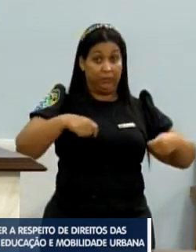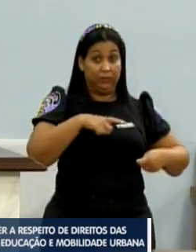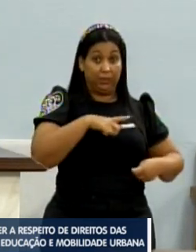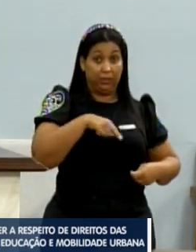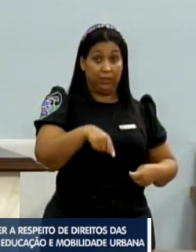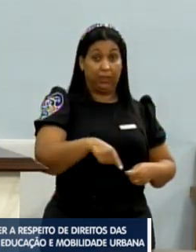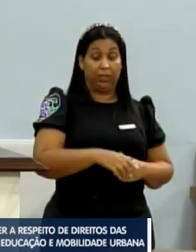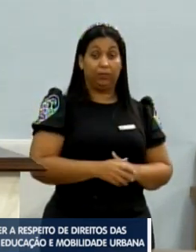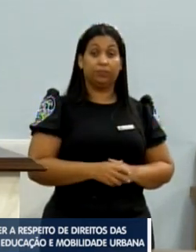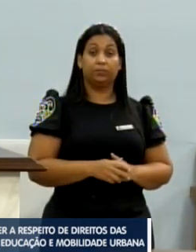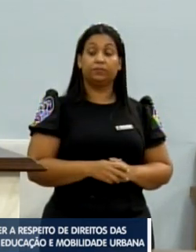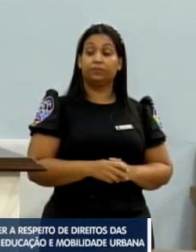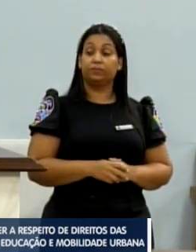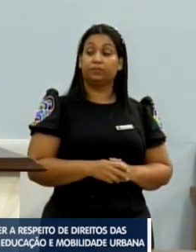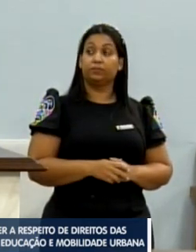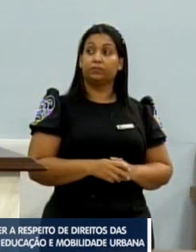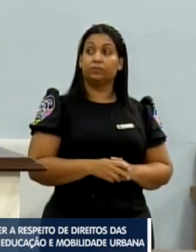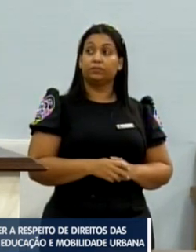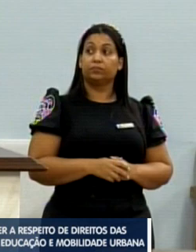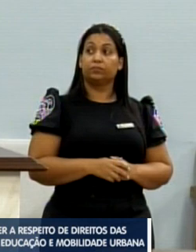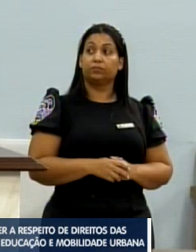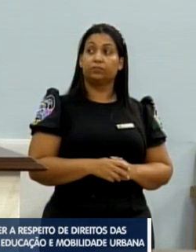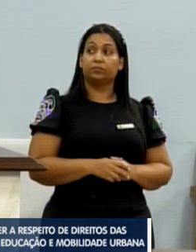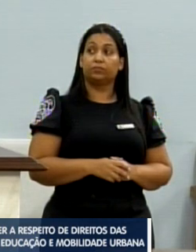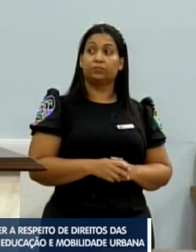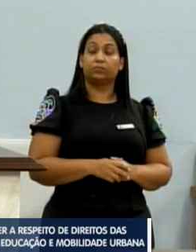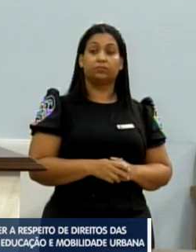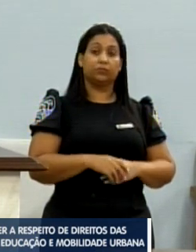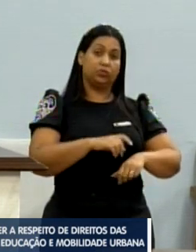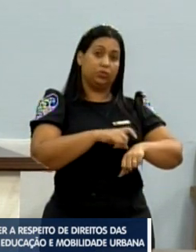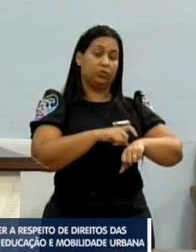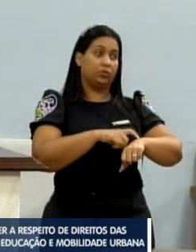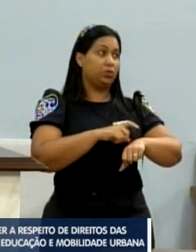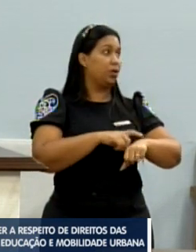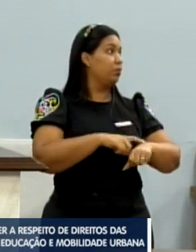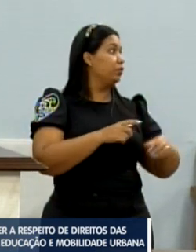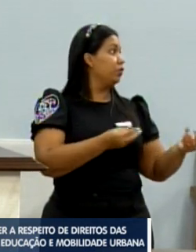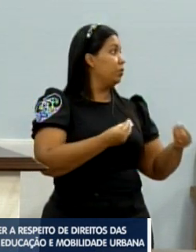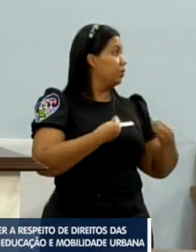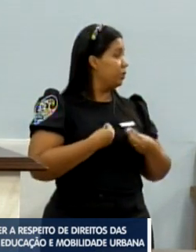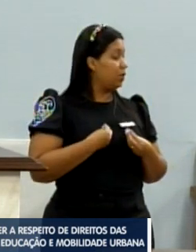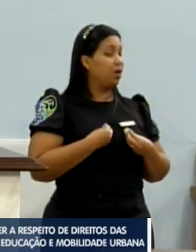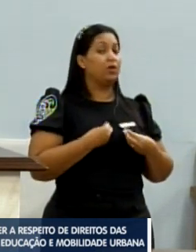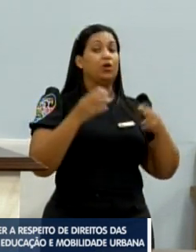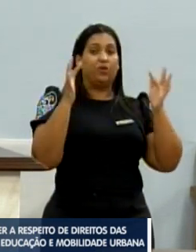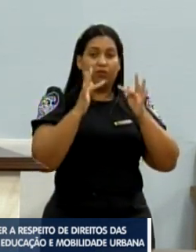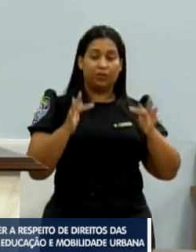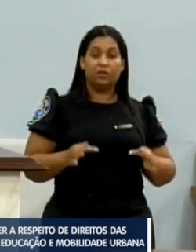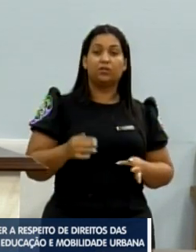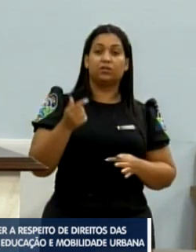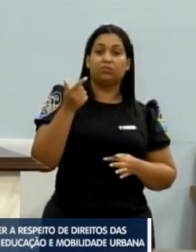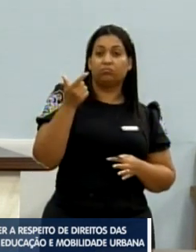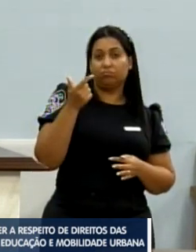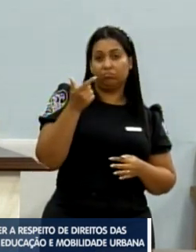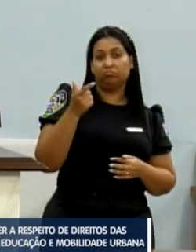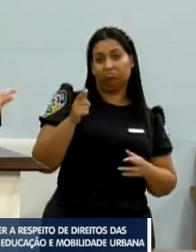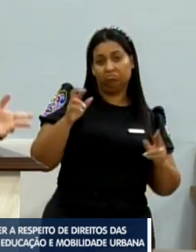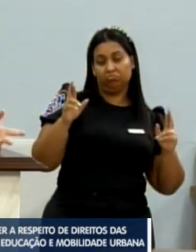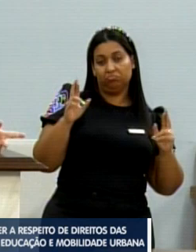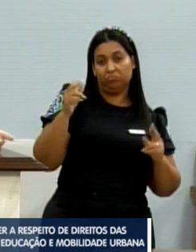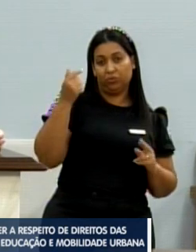cidade. Bom, dentro do tempo que foi concedido, e fico feliz por ter conseguido passar por vários aspectos